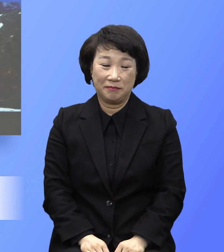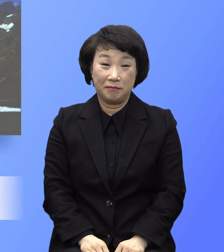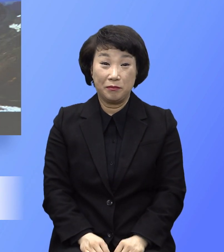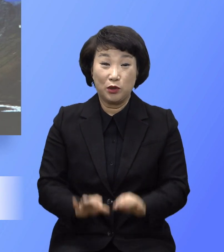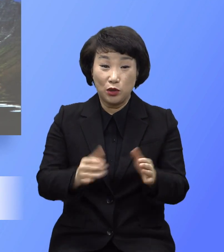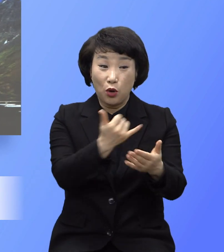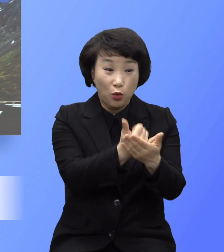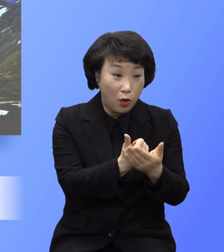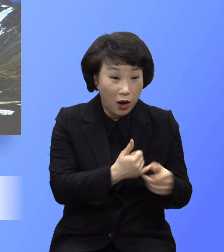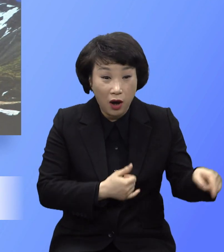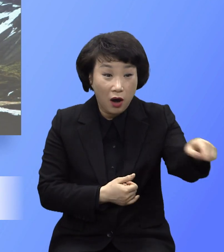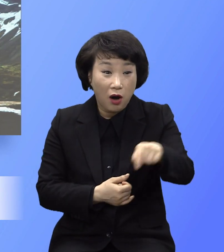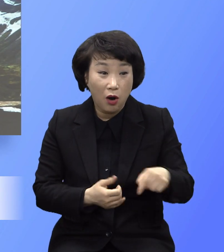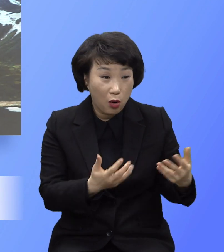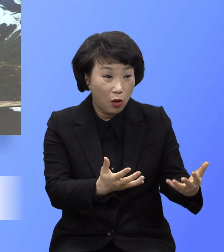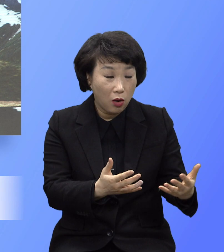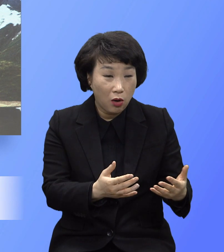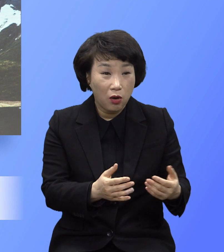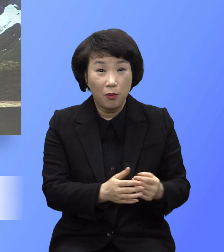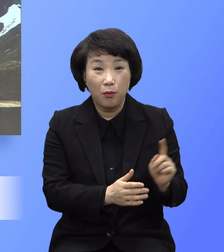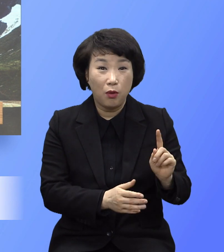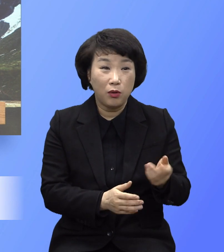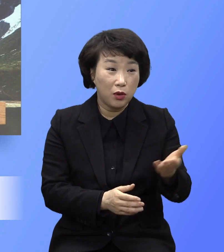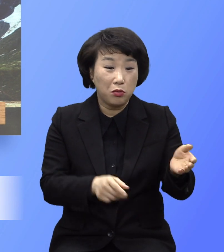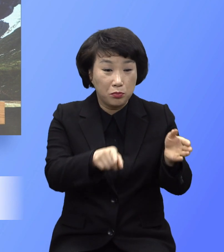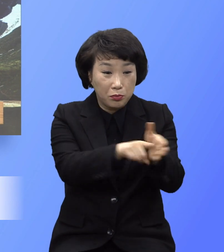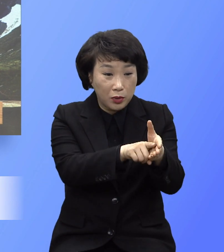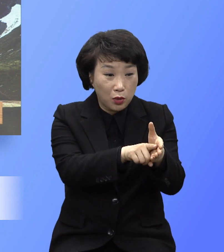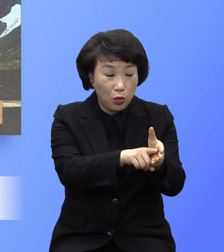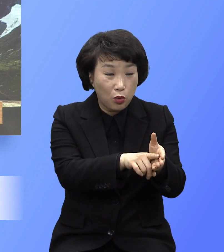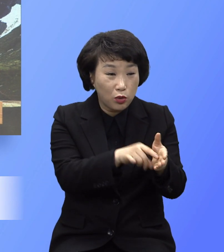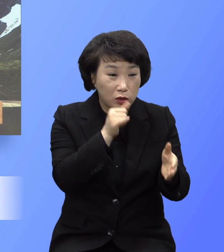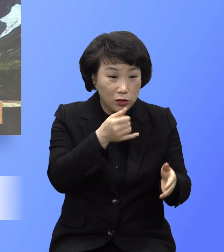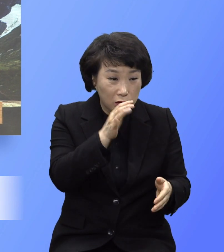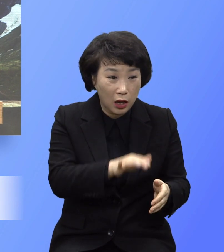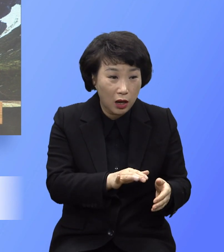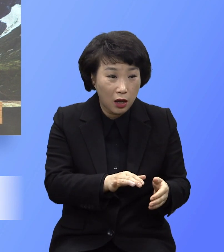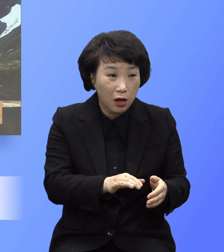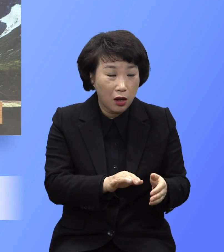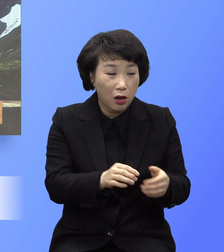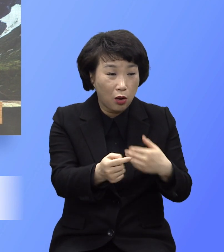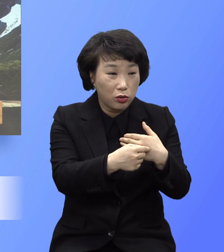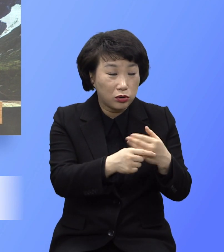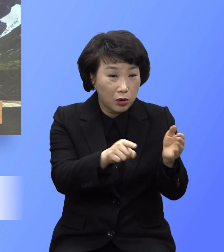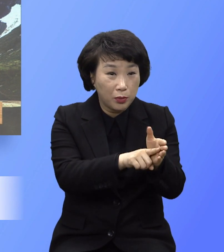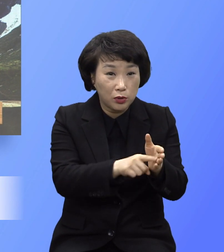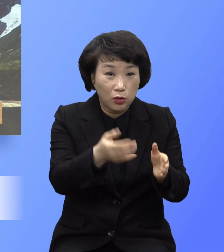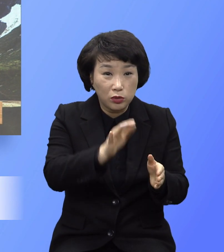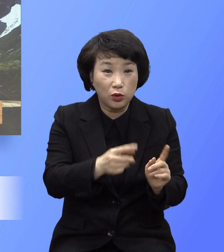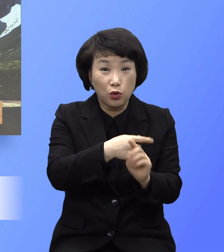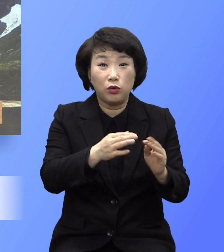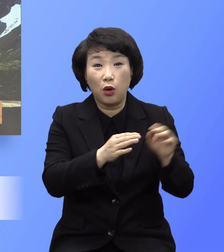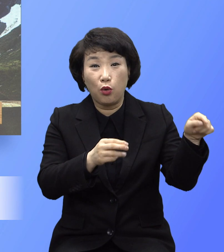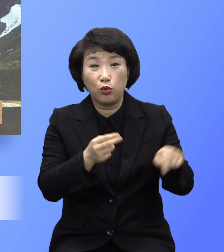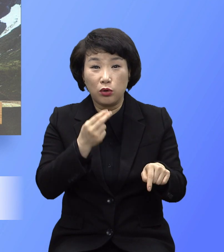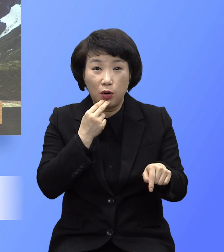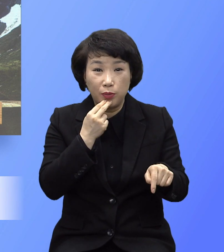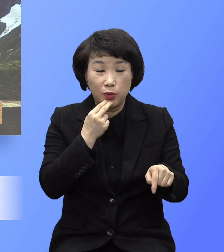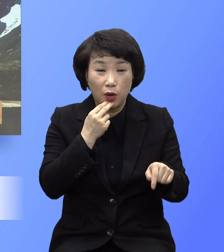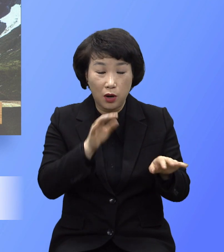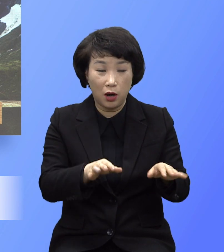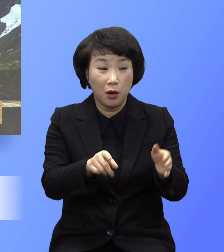그러나 고아들은 믿노라 하면서 오늘 믿기는 믿는다는데 교회 안 오고